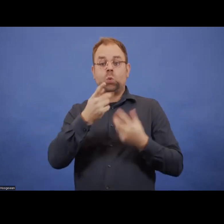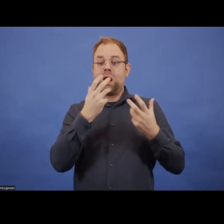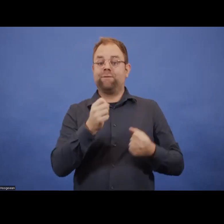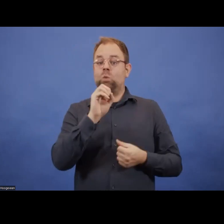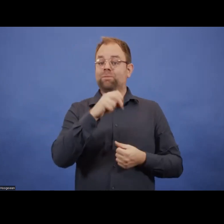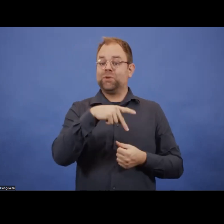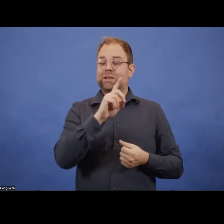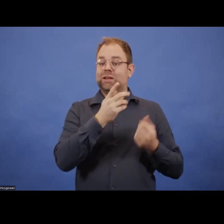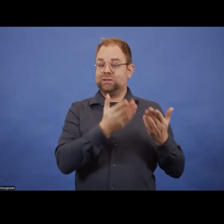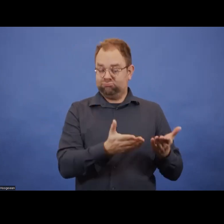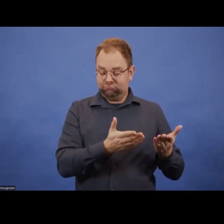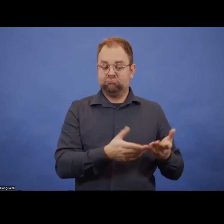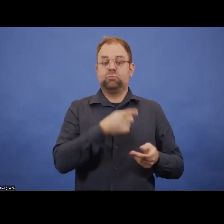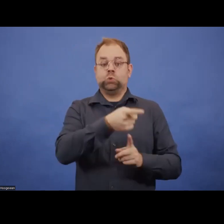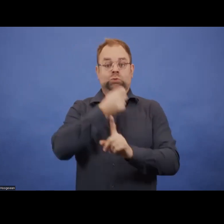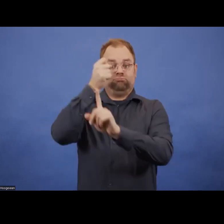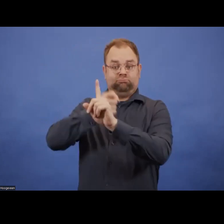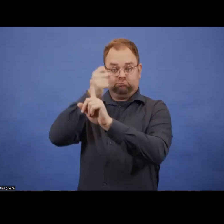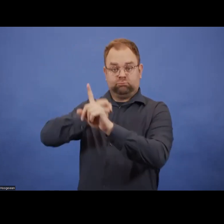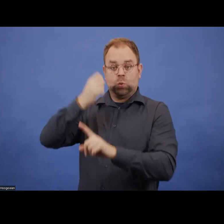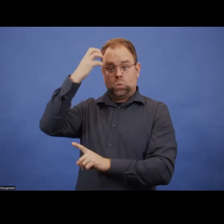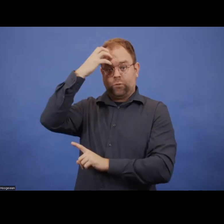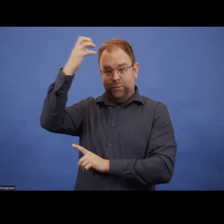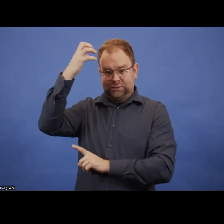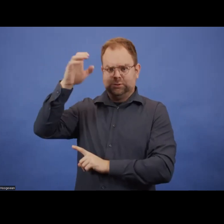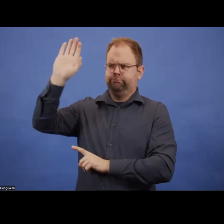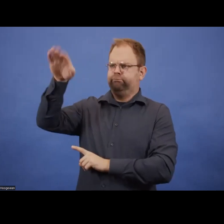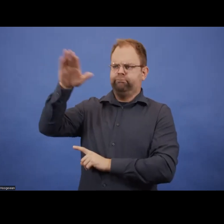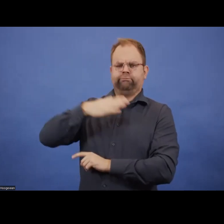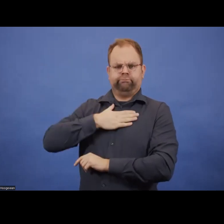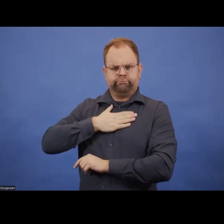para que estas personas, por ejemplo, puedan tener acceso